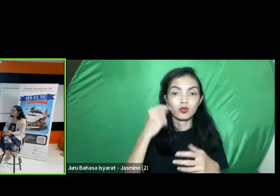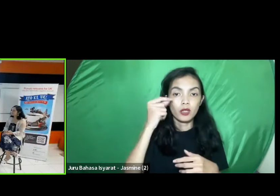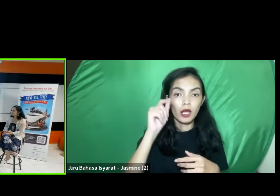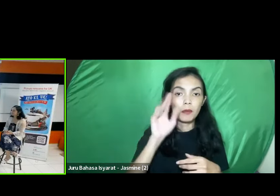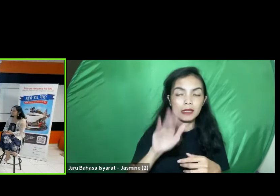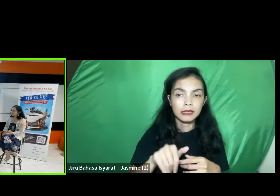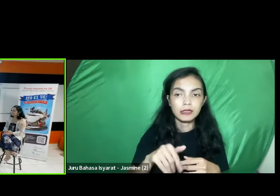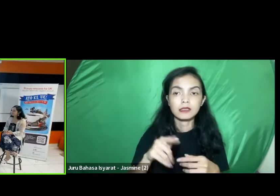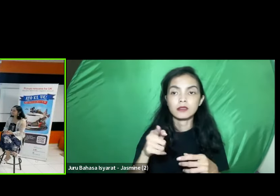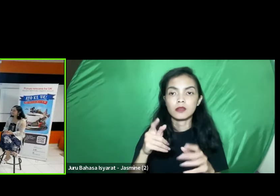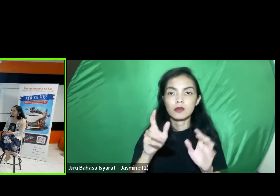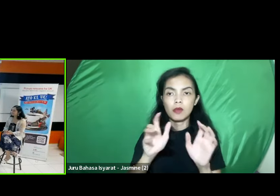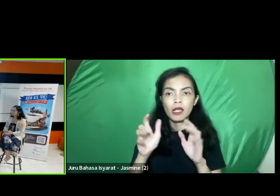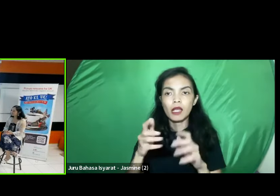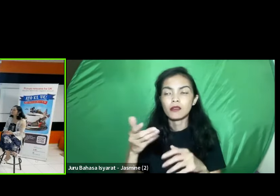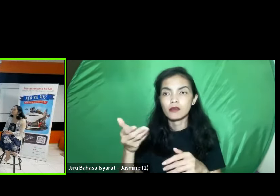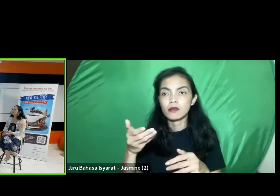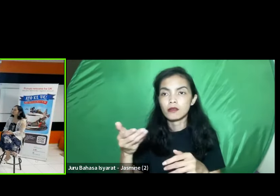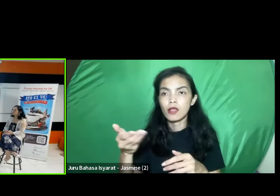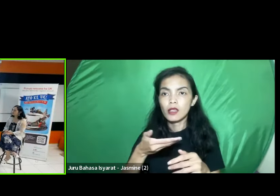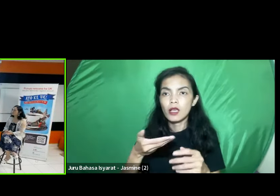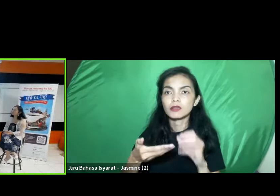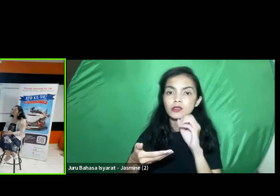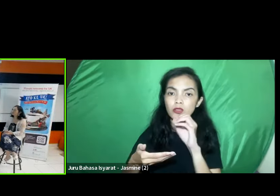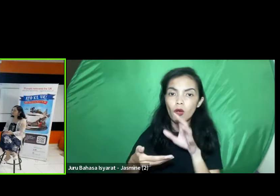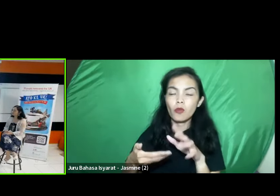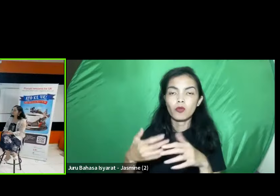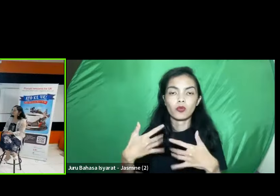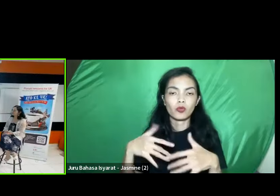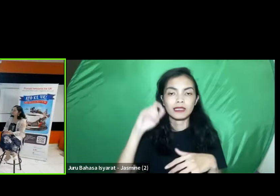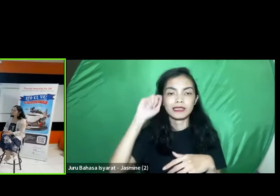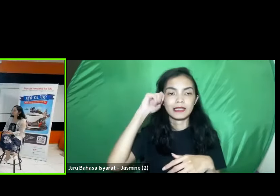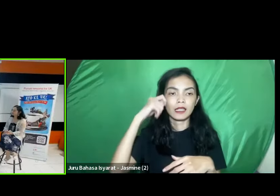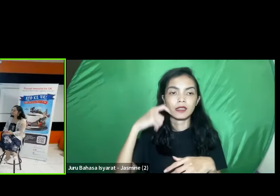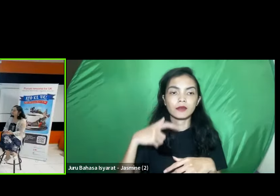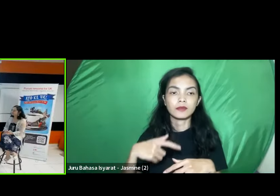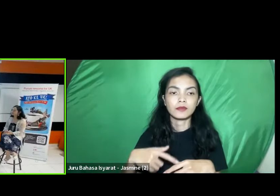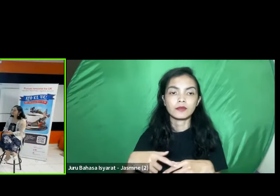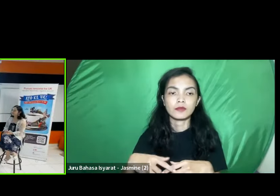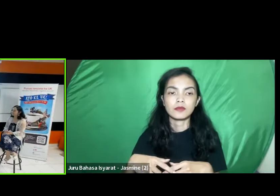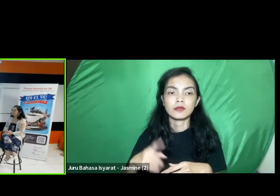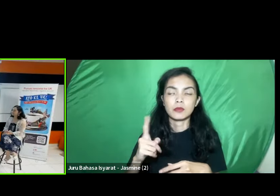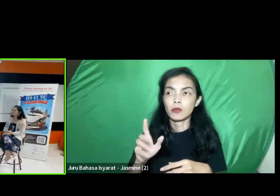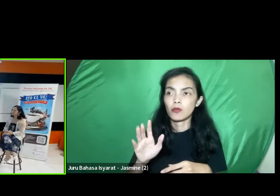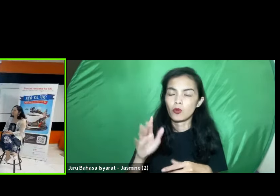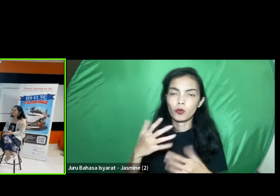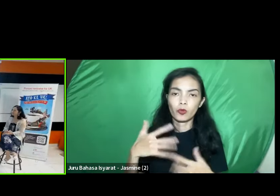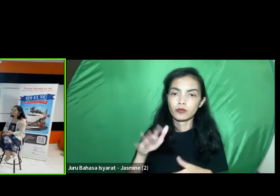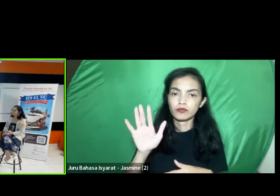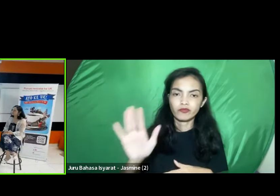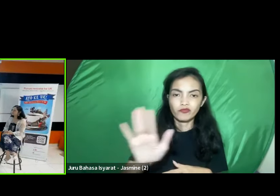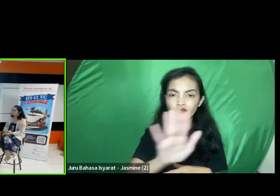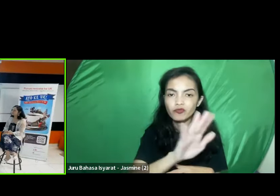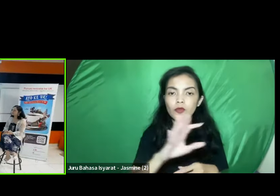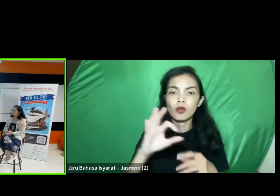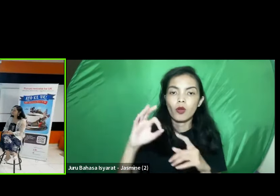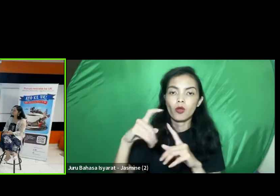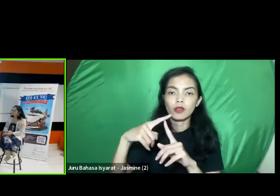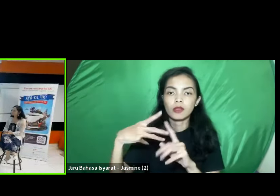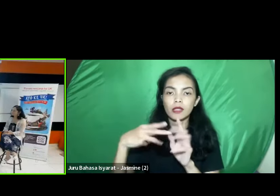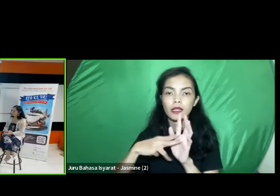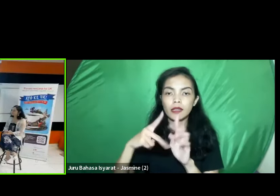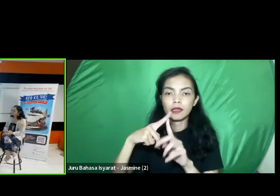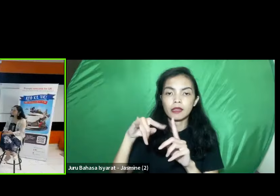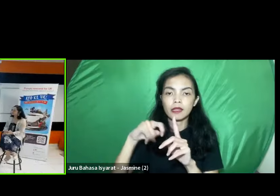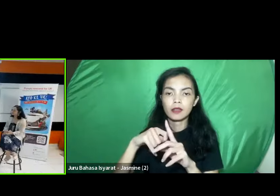jawaban teman-teman itu yang aku masih ingat gitu loh saking memang kalian itu sangat otentik Gitu Ee mungkin satu enggak usah